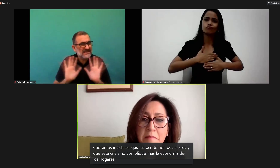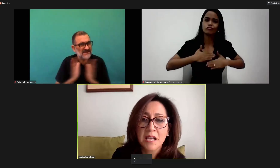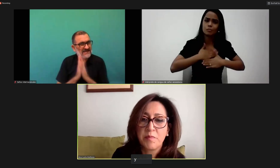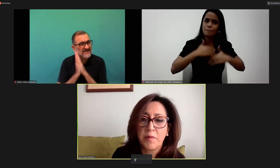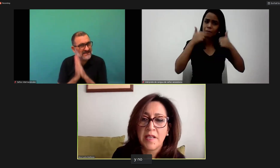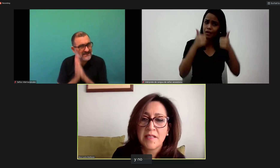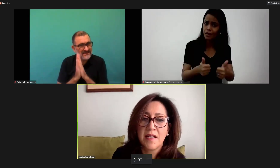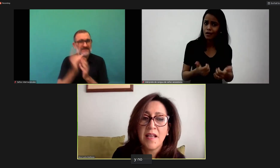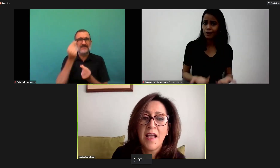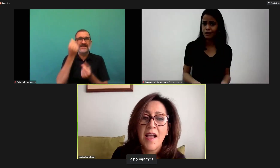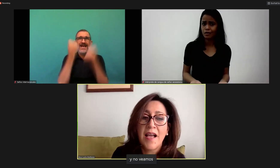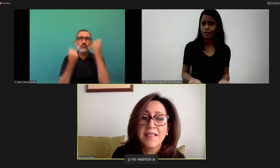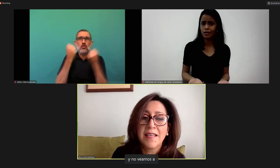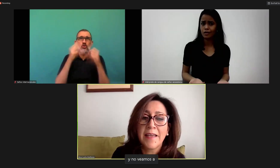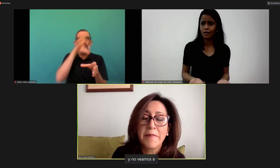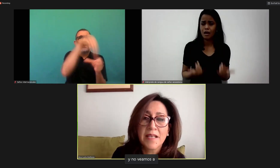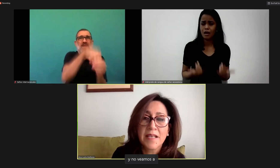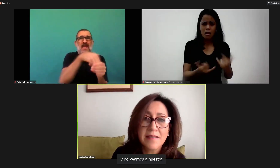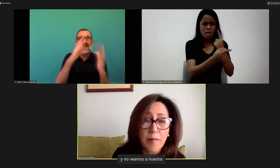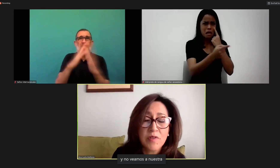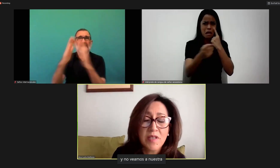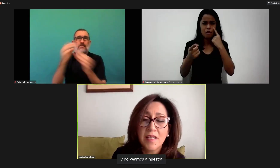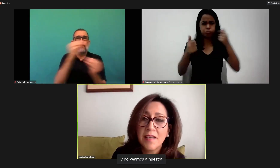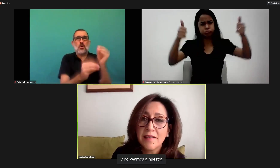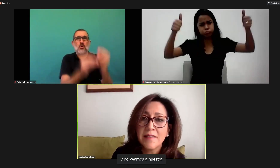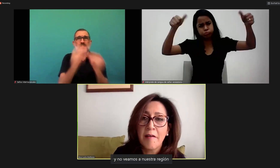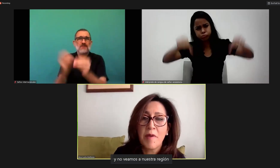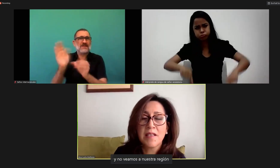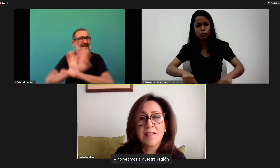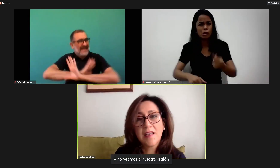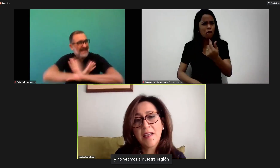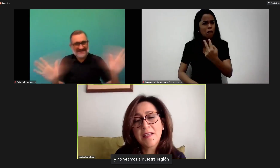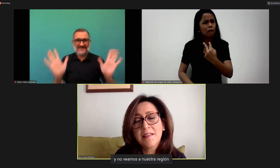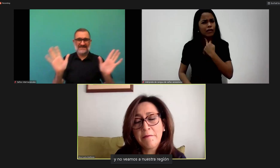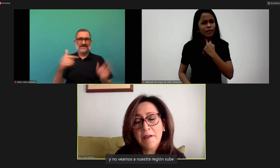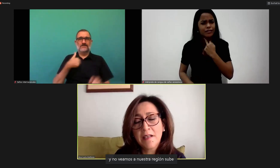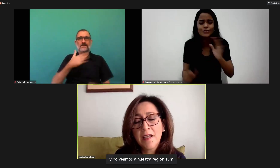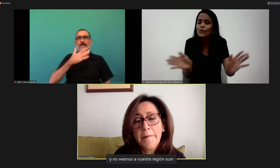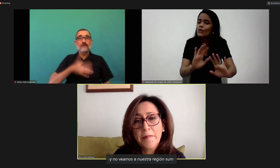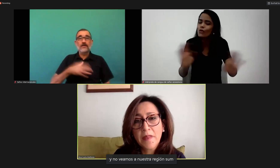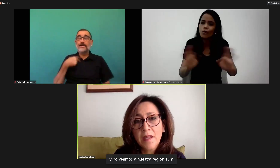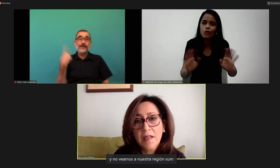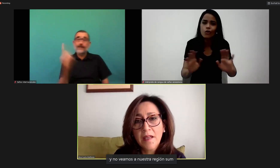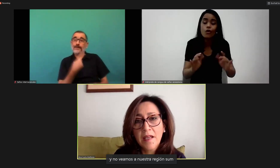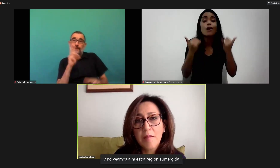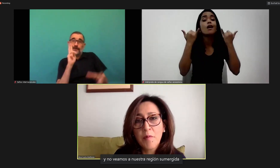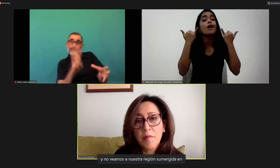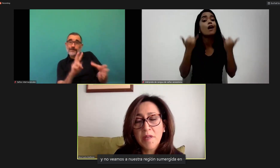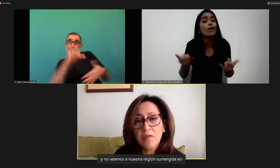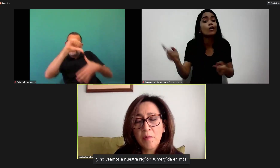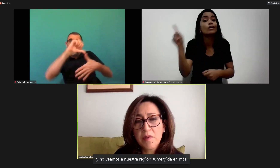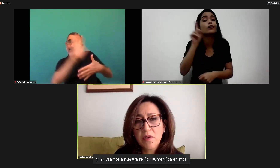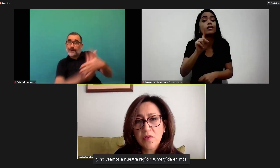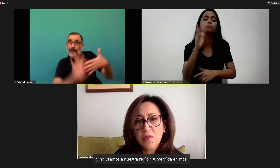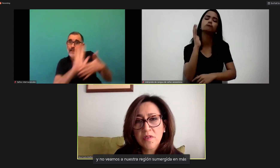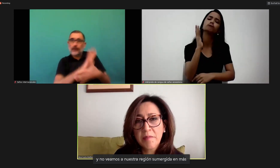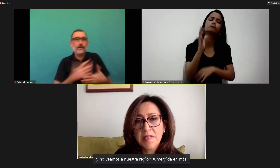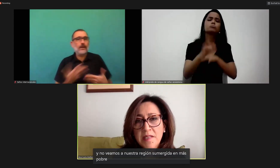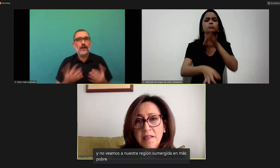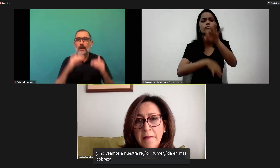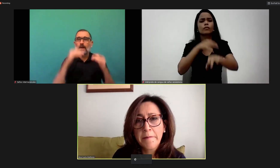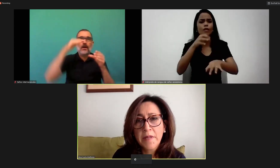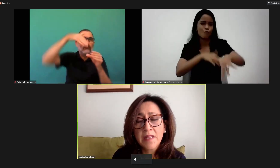sumergida en más pobreza. Así que estamos aquí, nada más, Stefan, el movimiento de personas